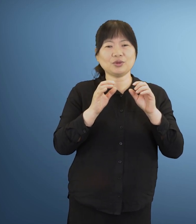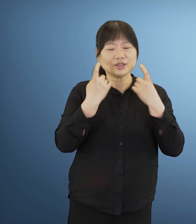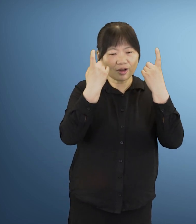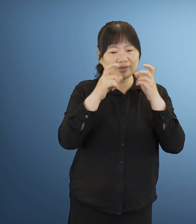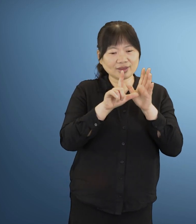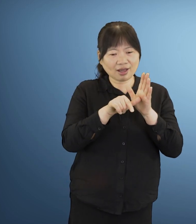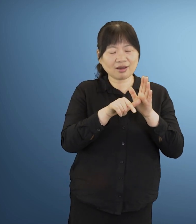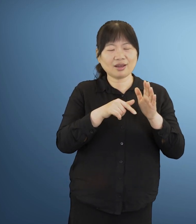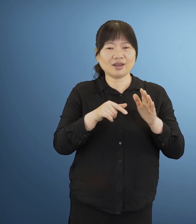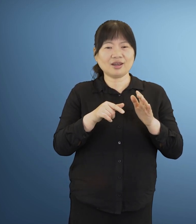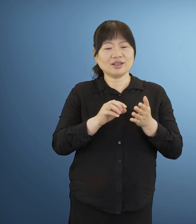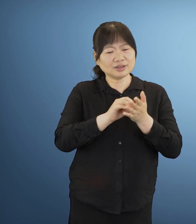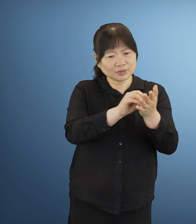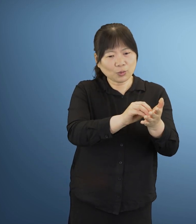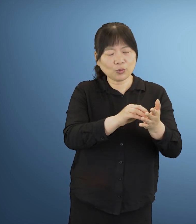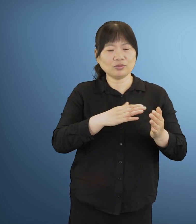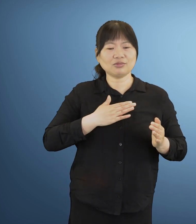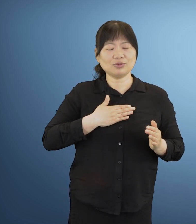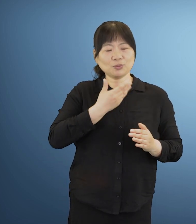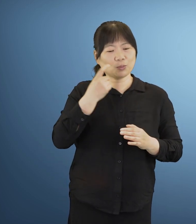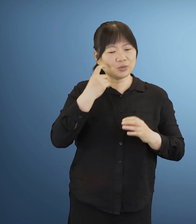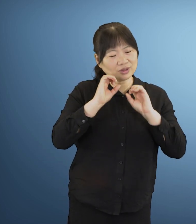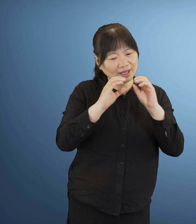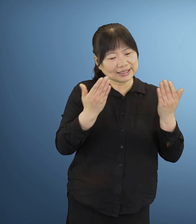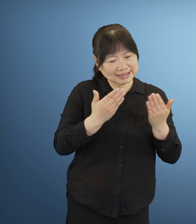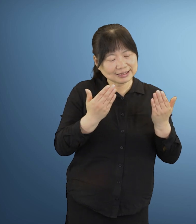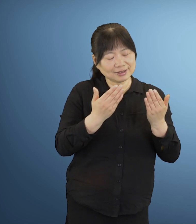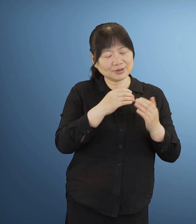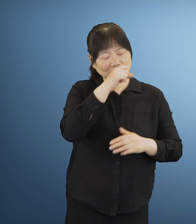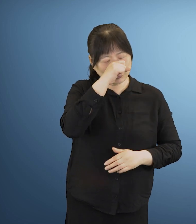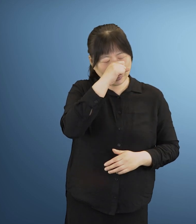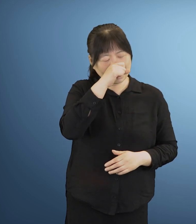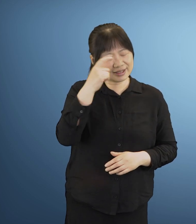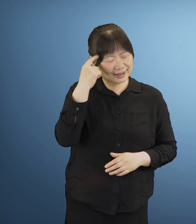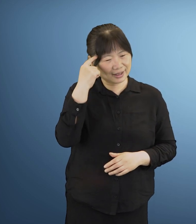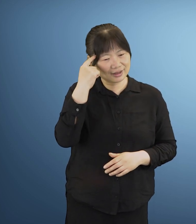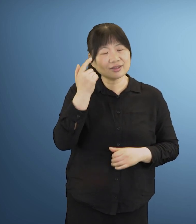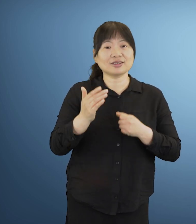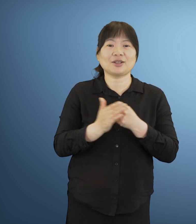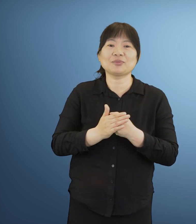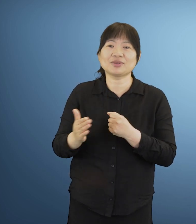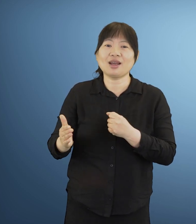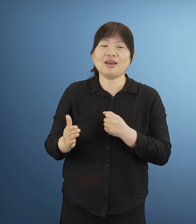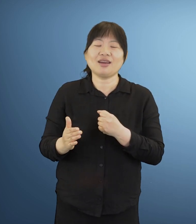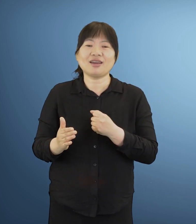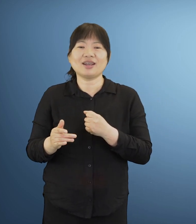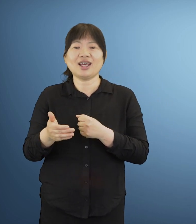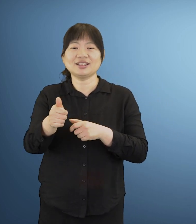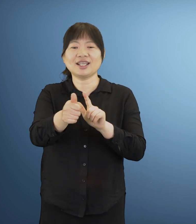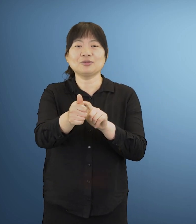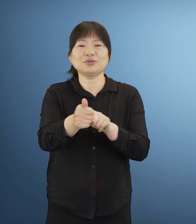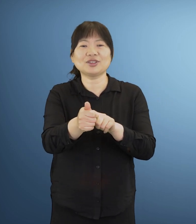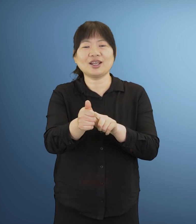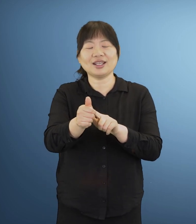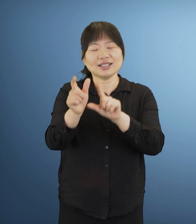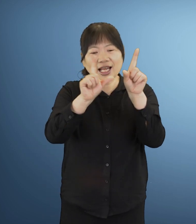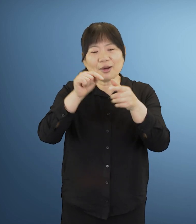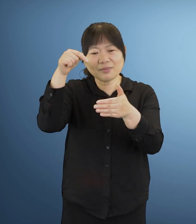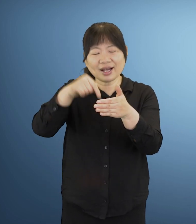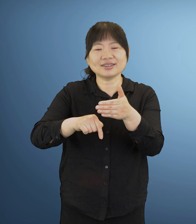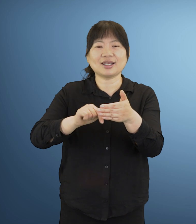선교에 동참을 해야 되겠다. 서서히 이제 뭐가 나타나는 거예요? 열매가 나타나는 거예요.